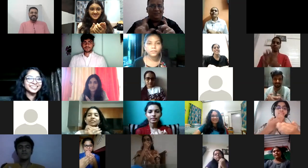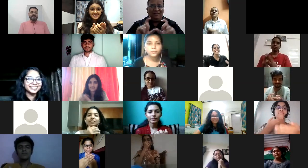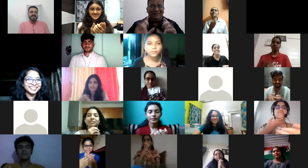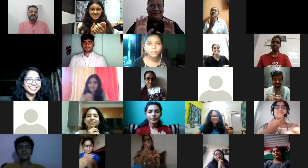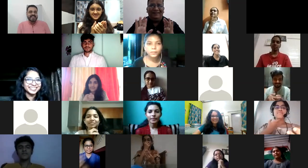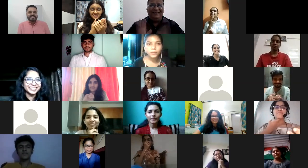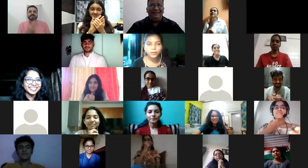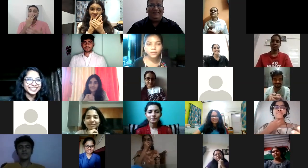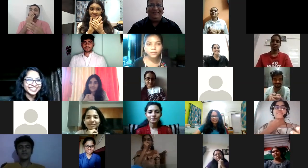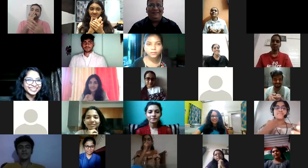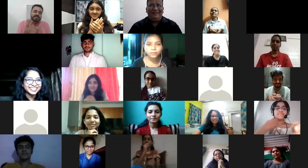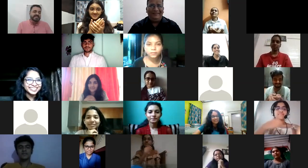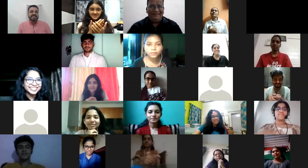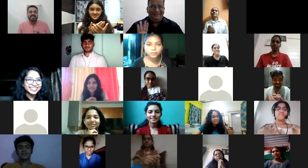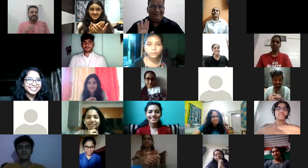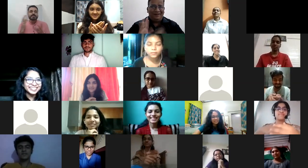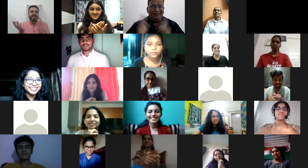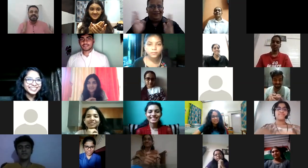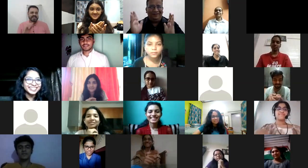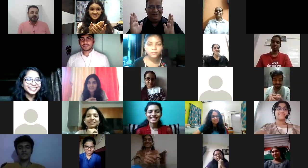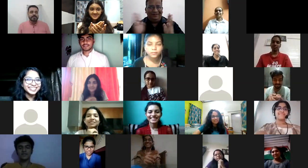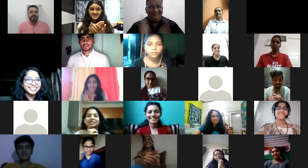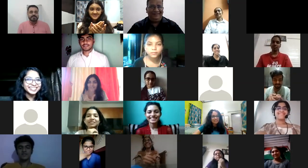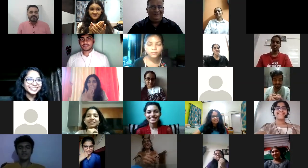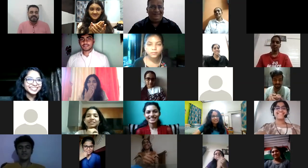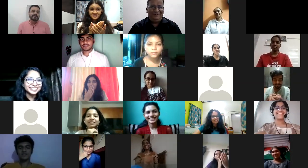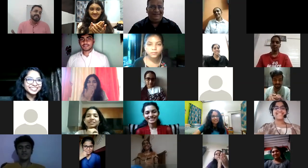Gopal is saying, ऐसा मत कर देना, you may have some other experience.